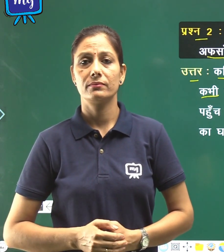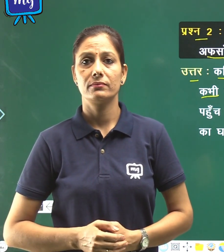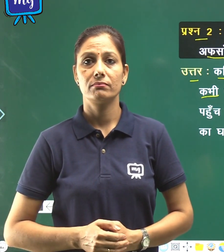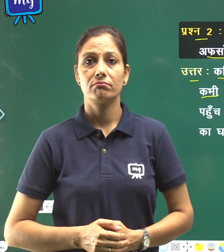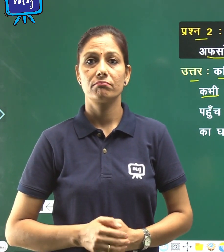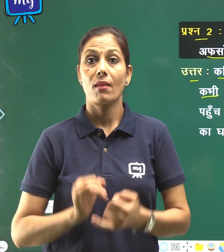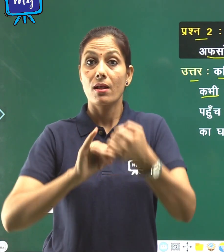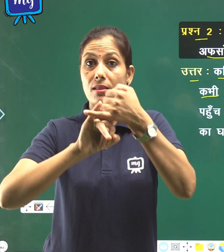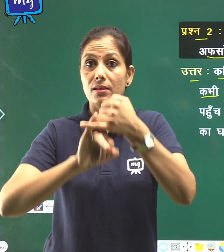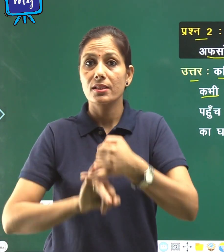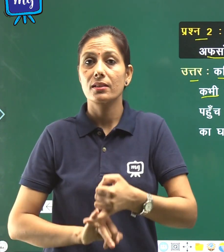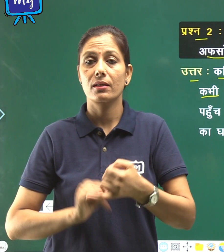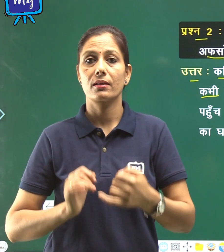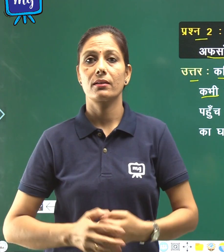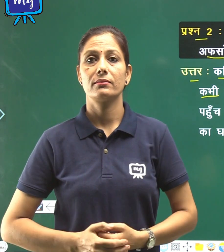दक्षिण के